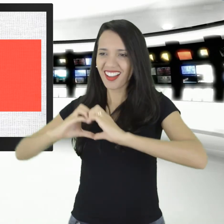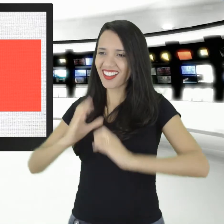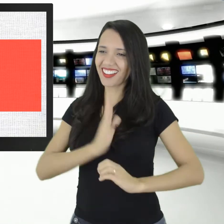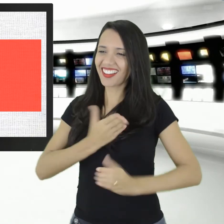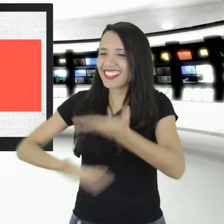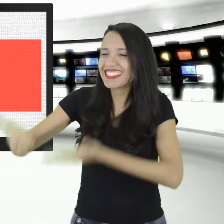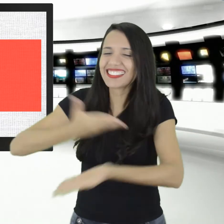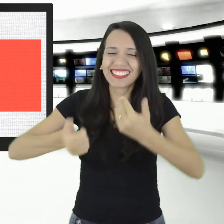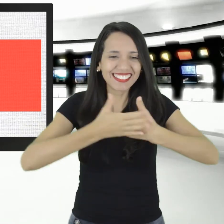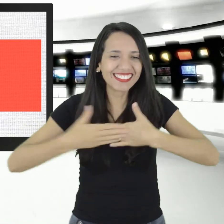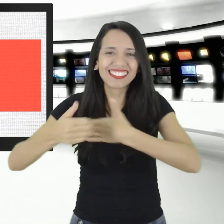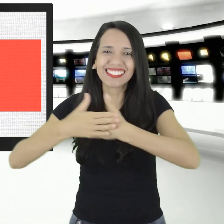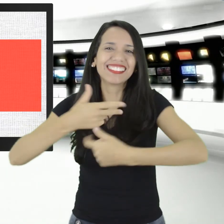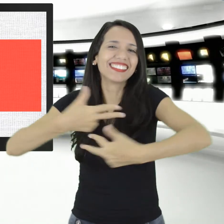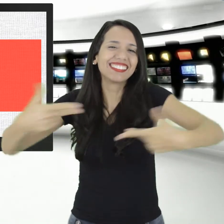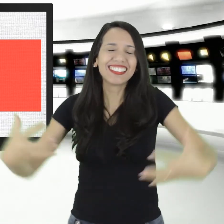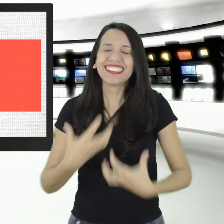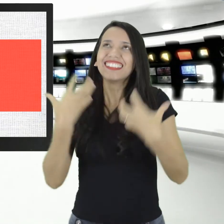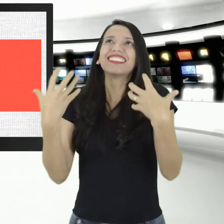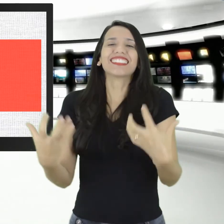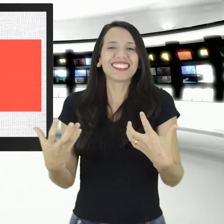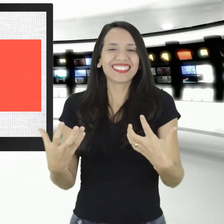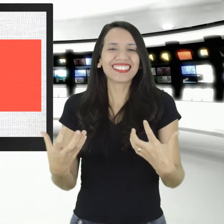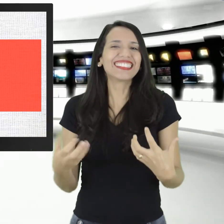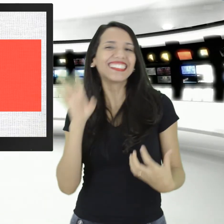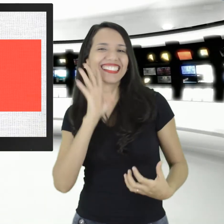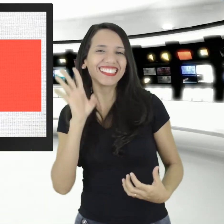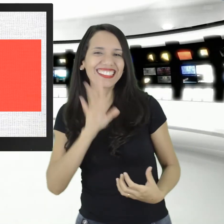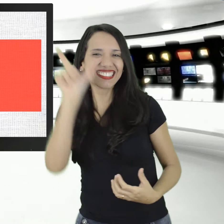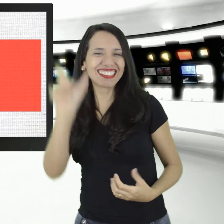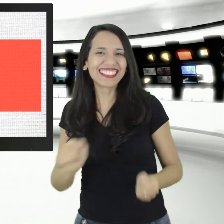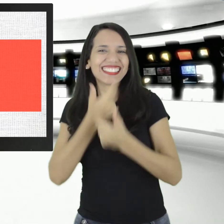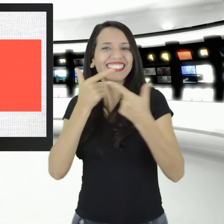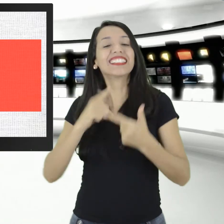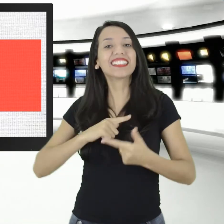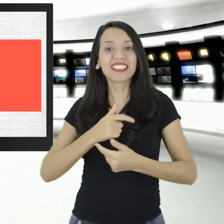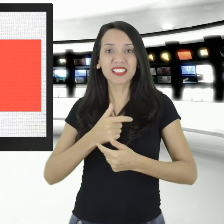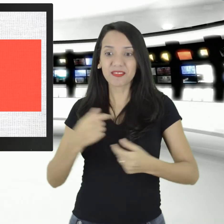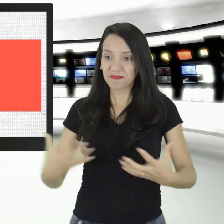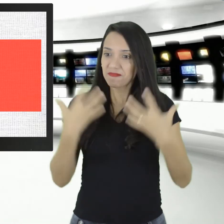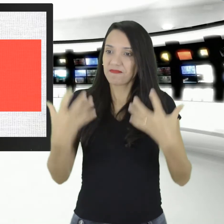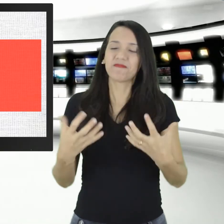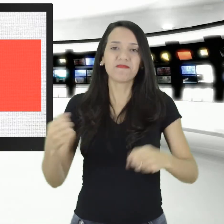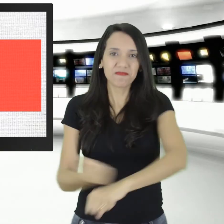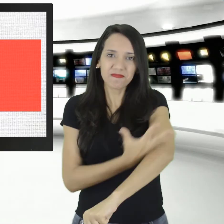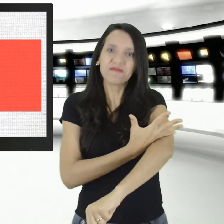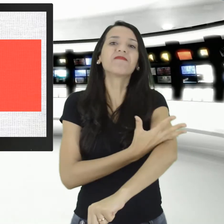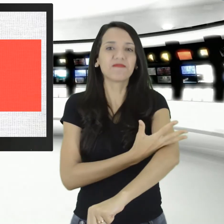pessoas ela intuitiva e em praticamente Alerta sobre necessidades emocionais e física